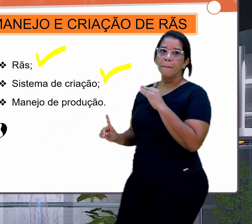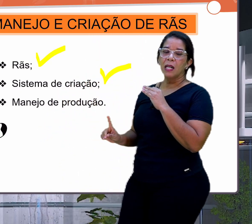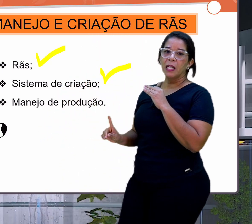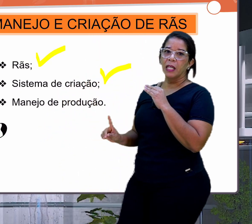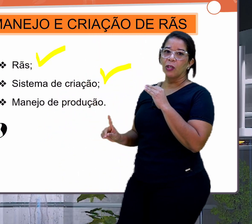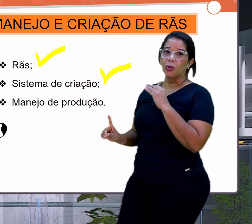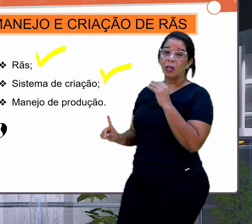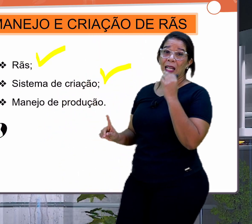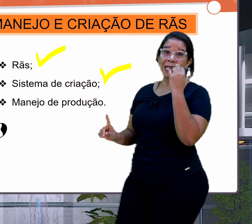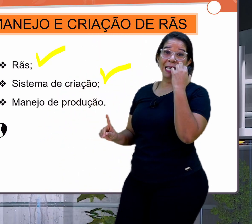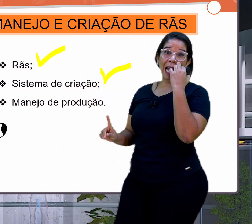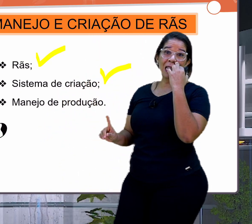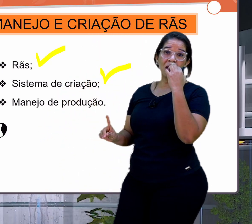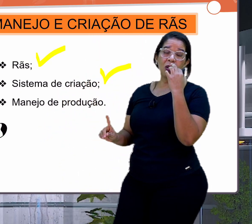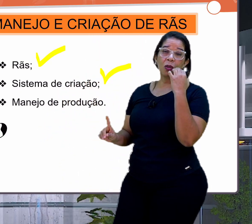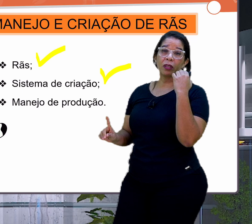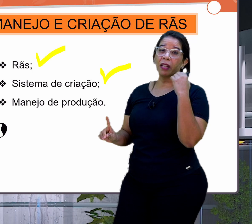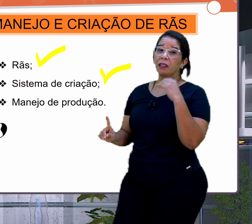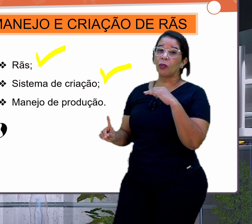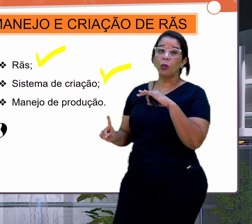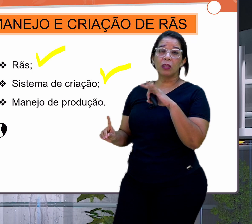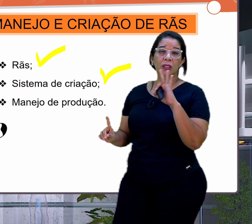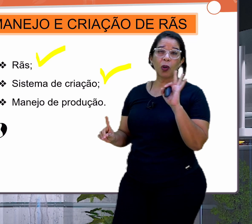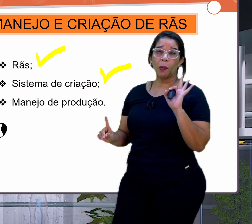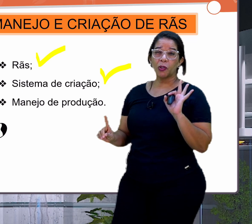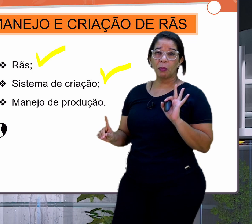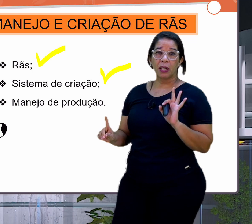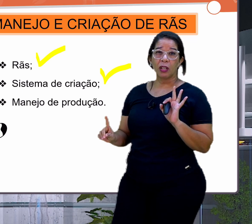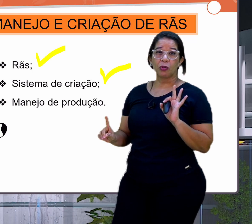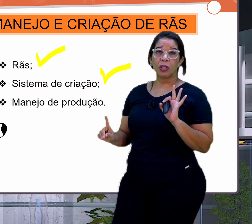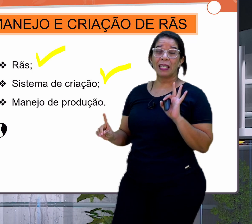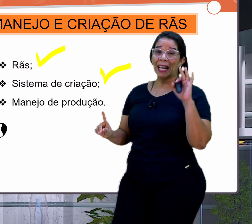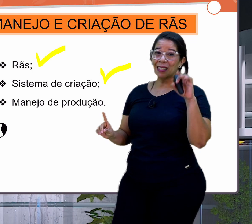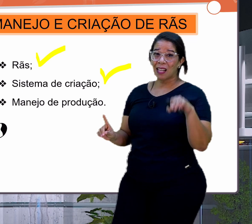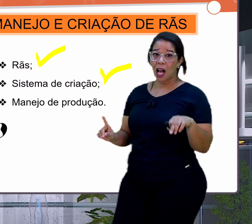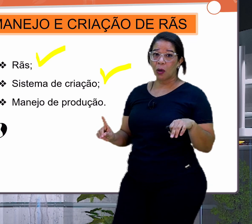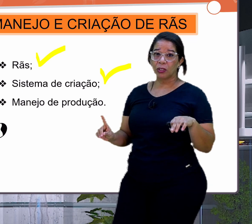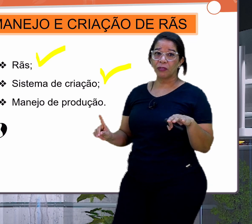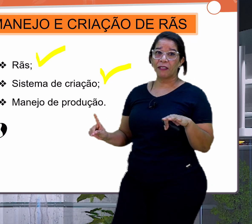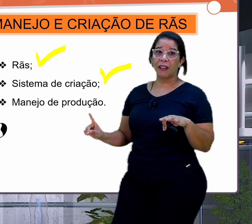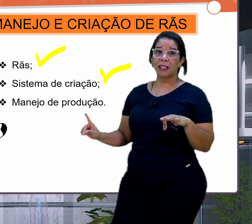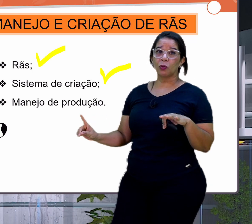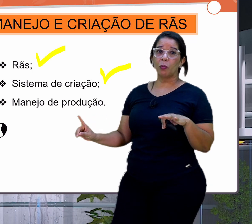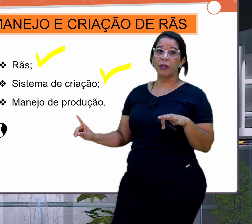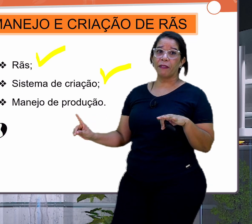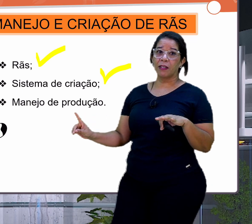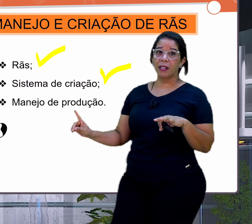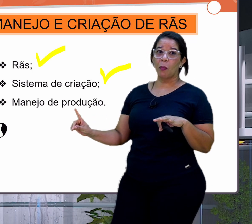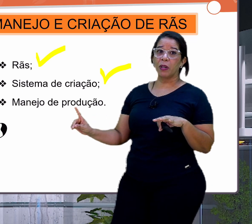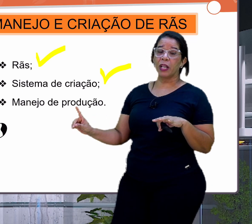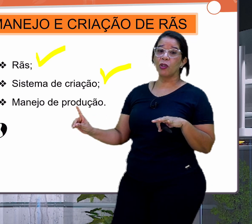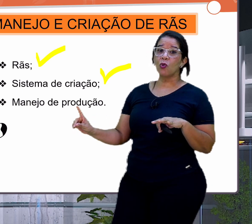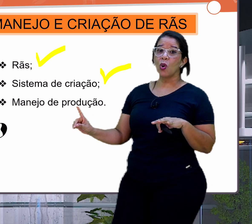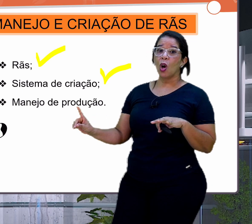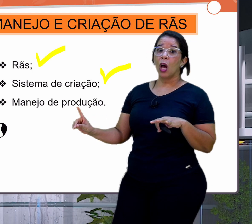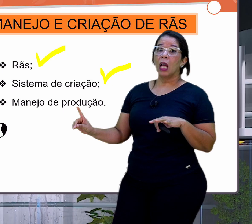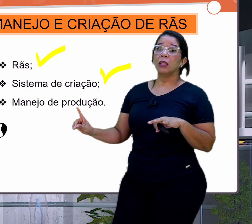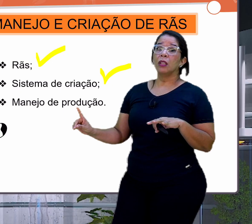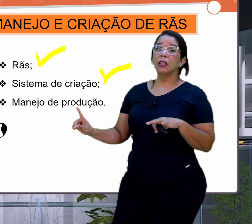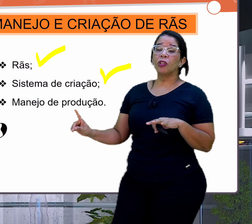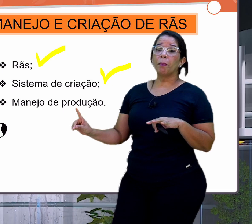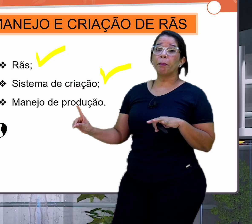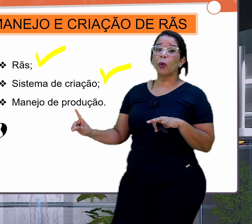pelo manejo. E aí, tem todas as formas de manejo. Nessa aula, a gente vai falar sobre enfatizar o